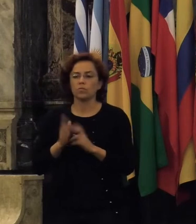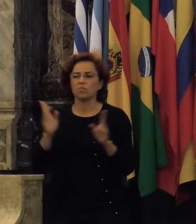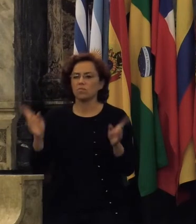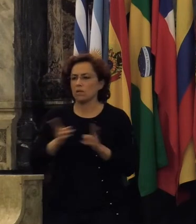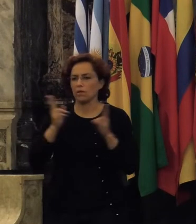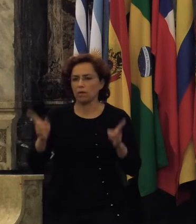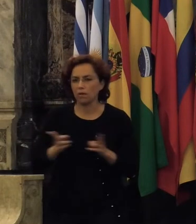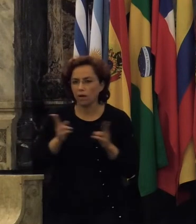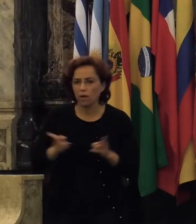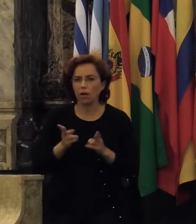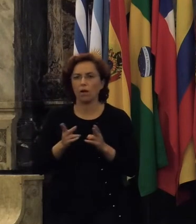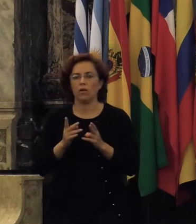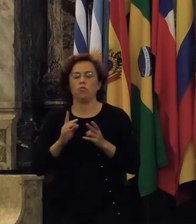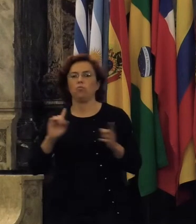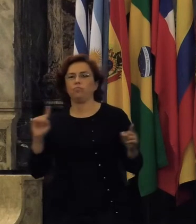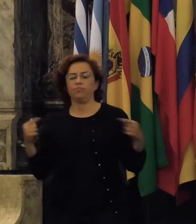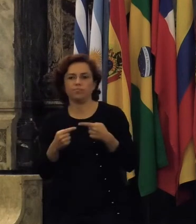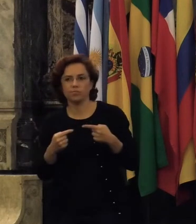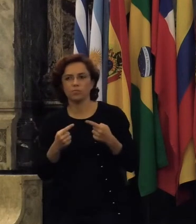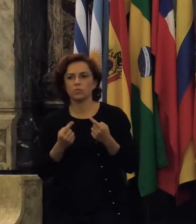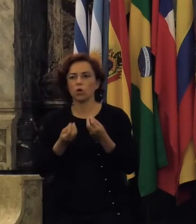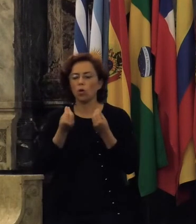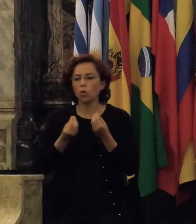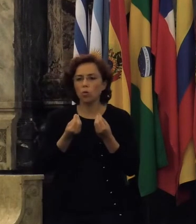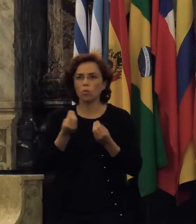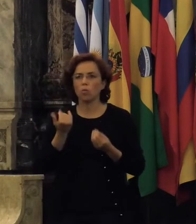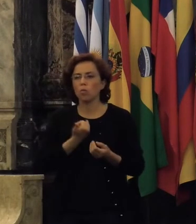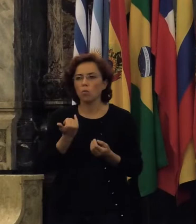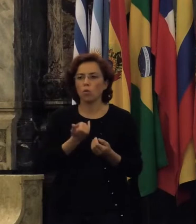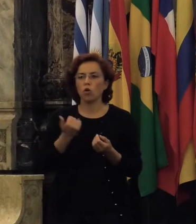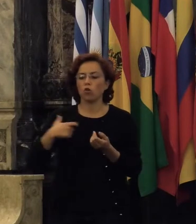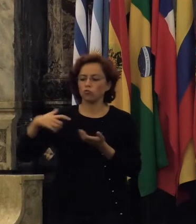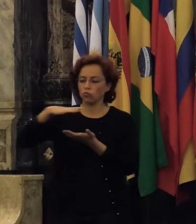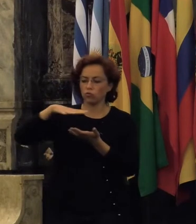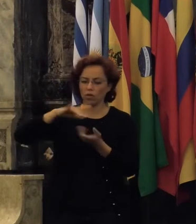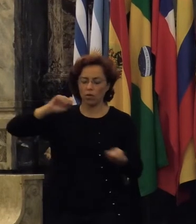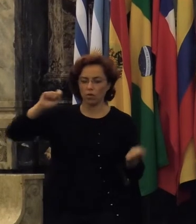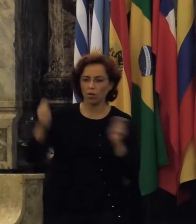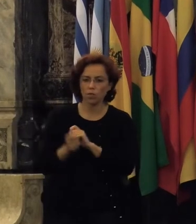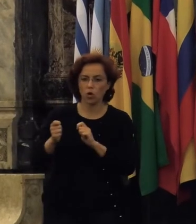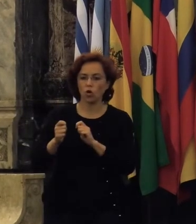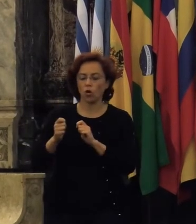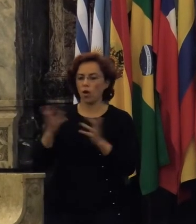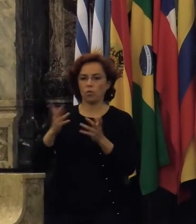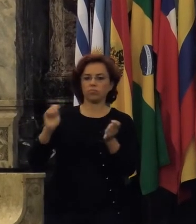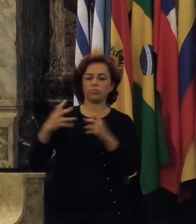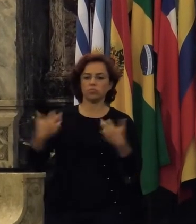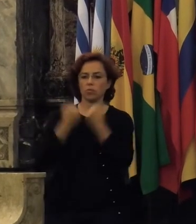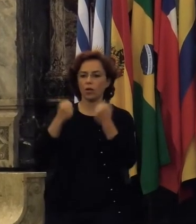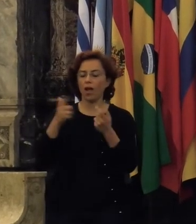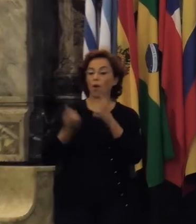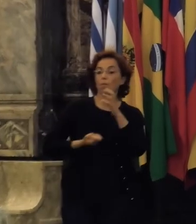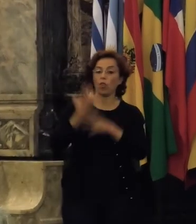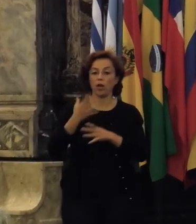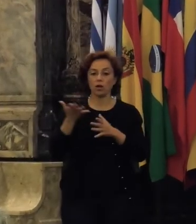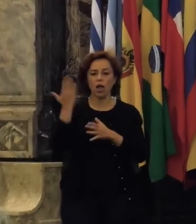raro, ¿no? Controvertido, que ya no era la sociedad que se esperaba, era la sociedad